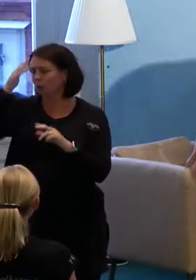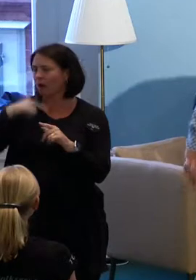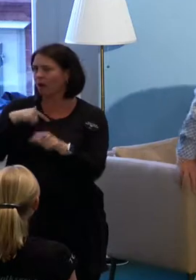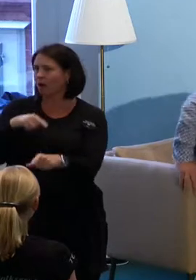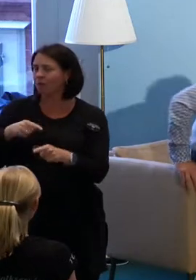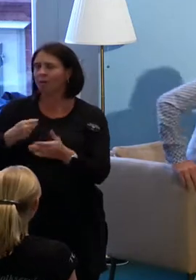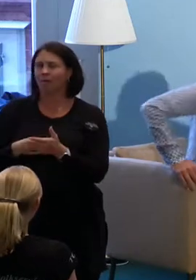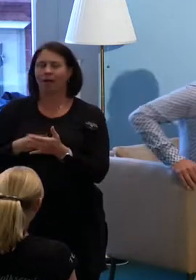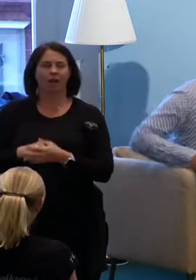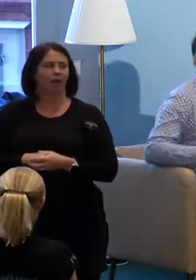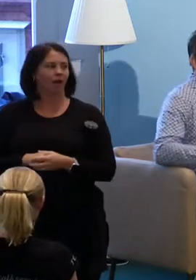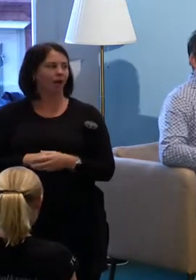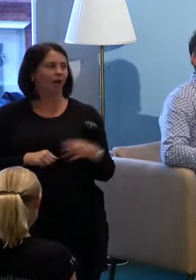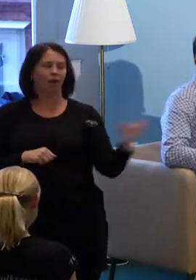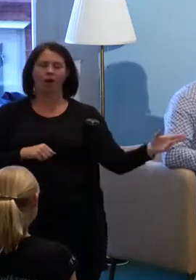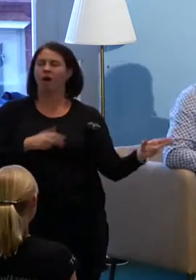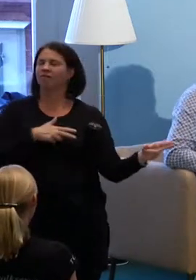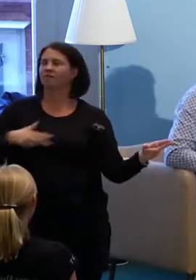Ja.